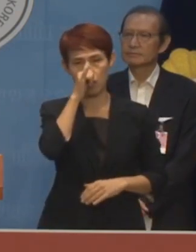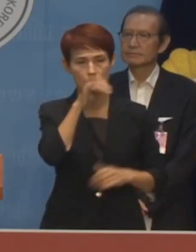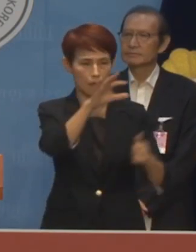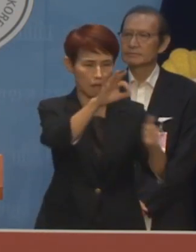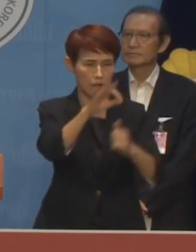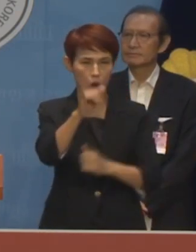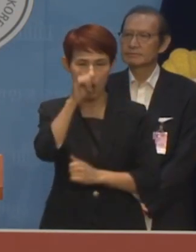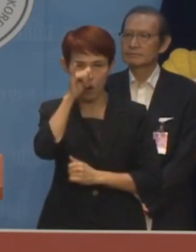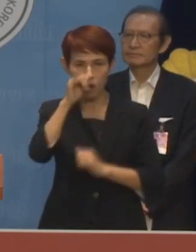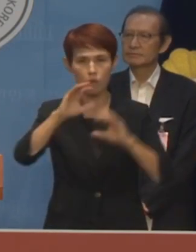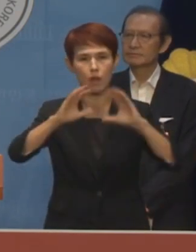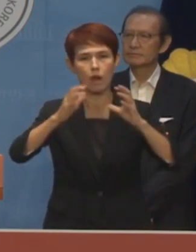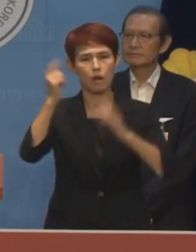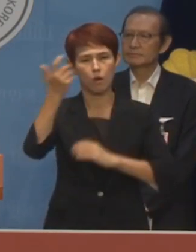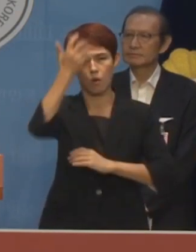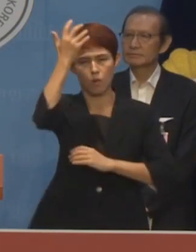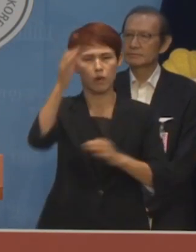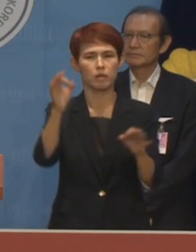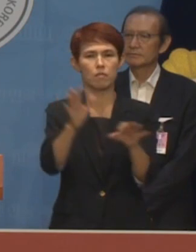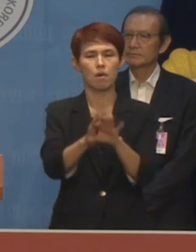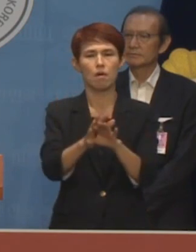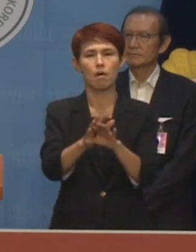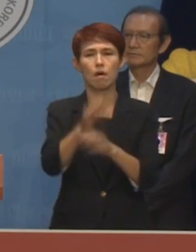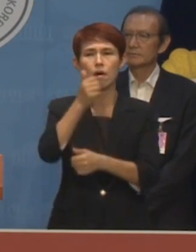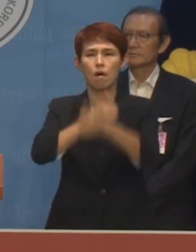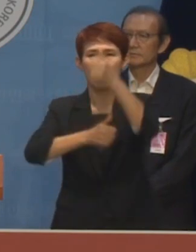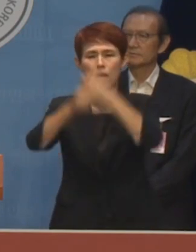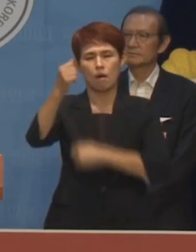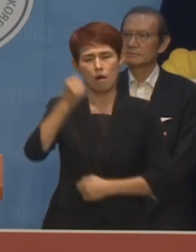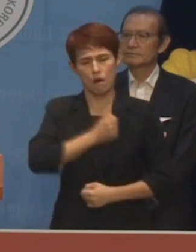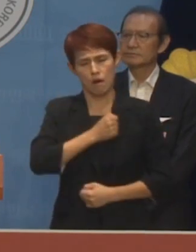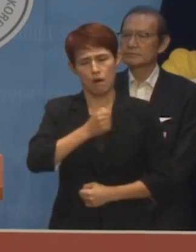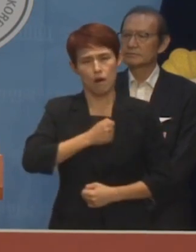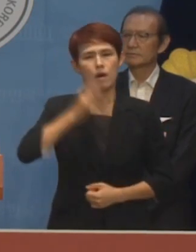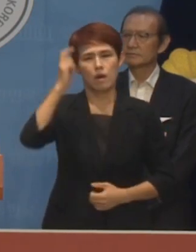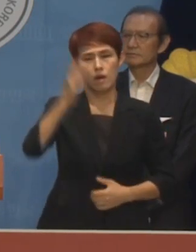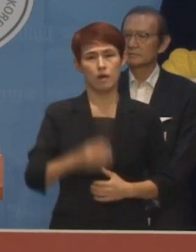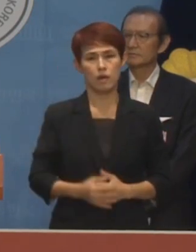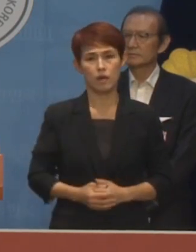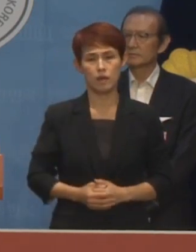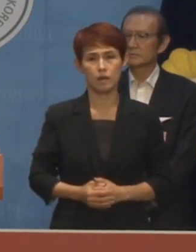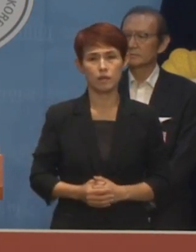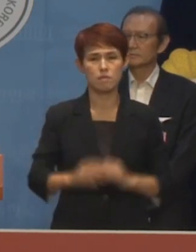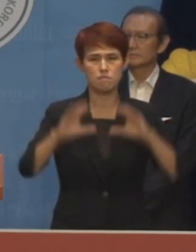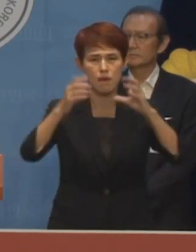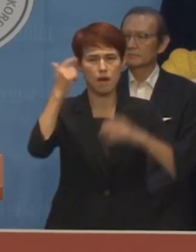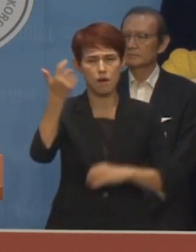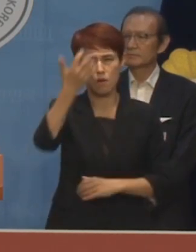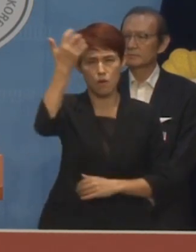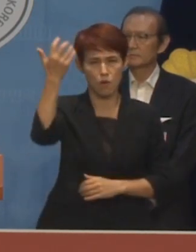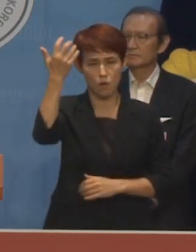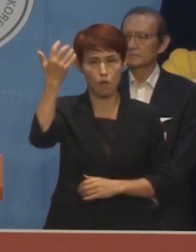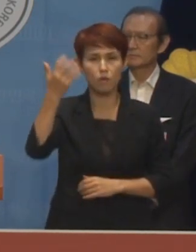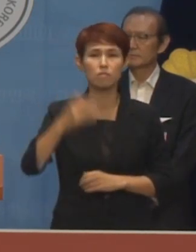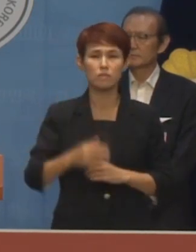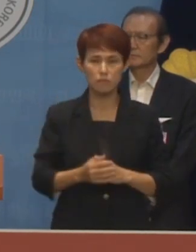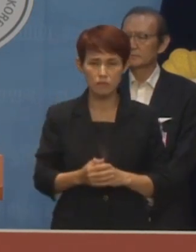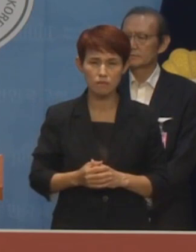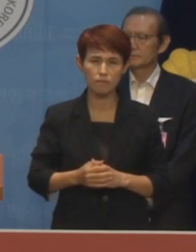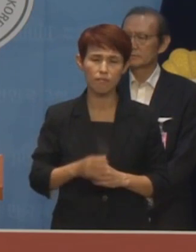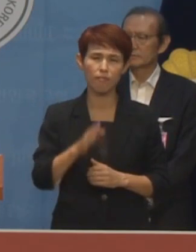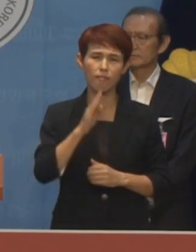나라의 혼은 없어지며 선열이 어찌 통과할 일이 아니겠습니까? 이 나라 국혼과 국맥이 경각에